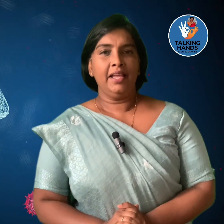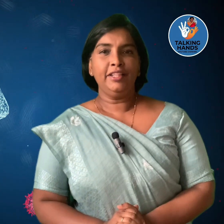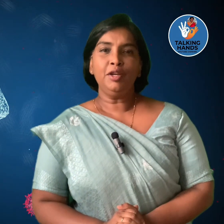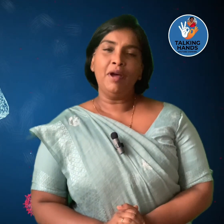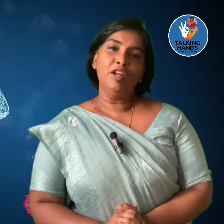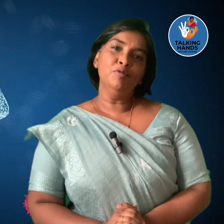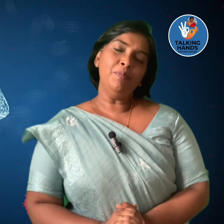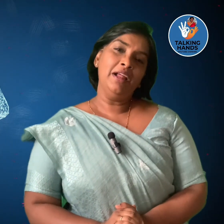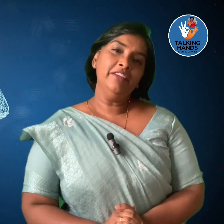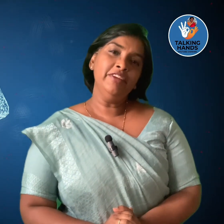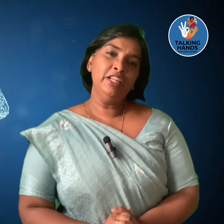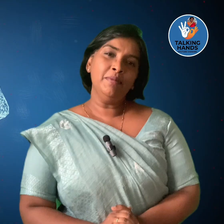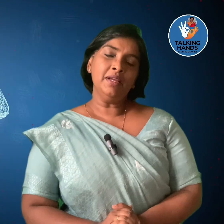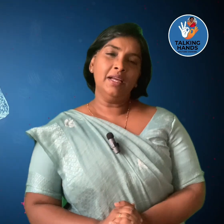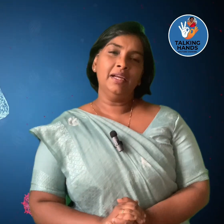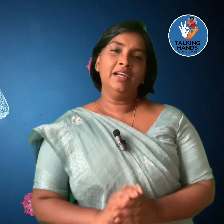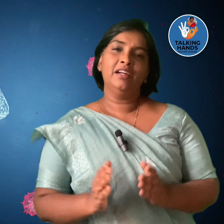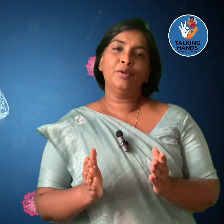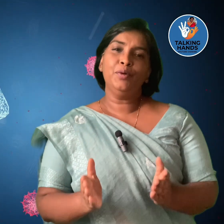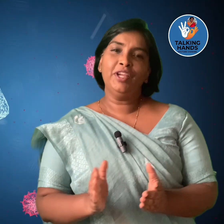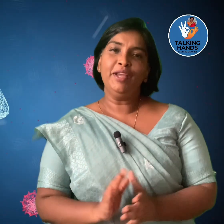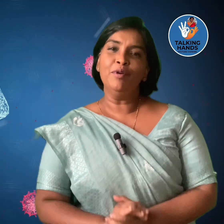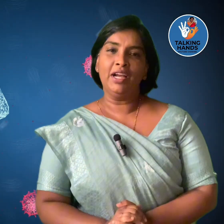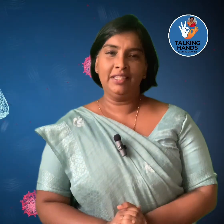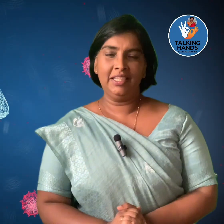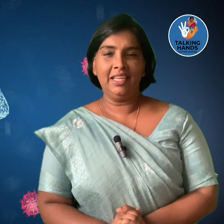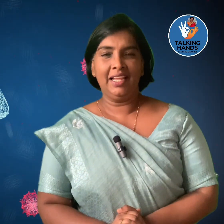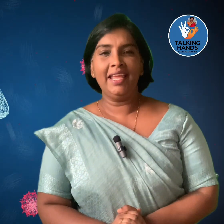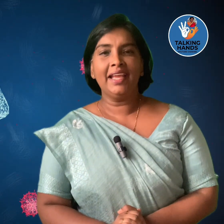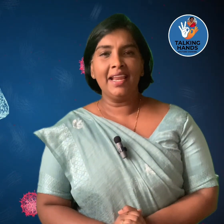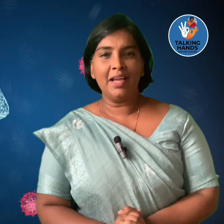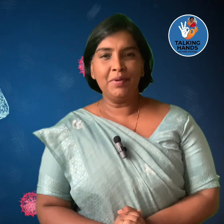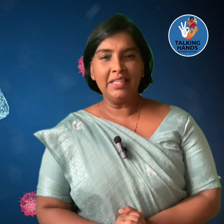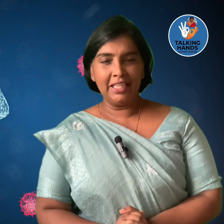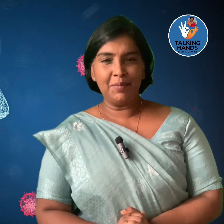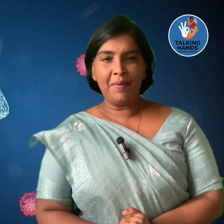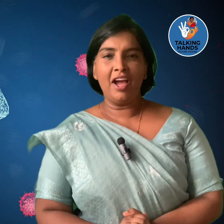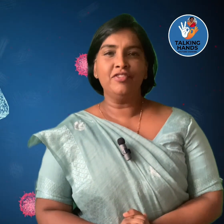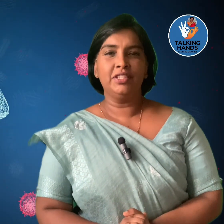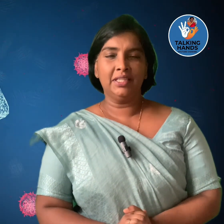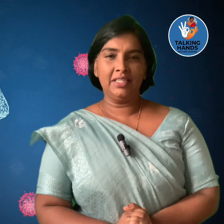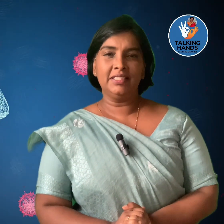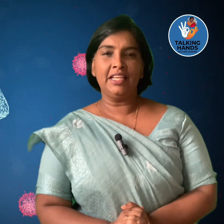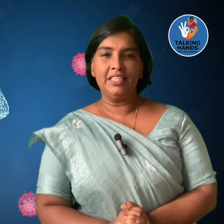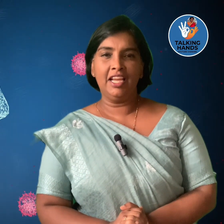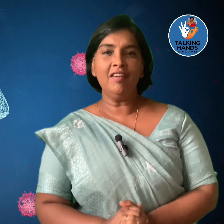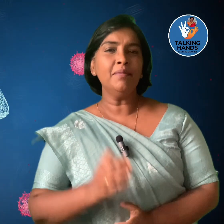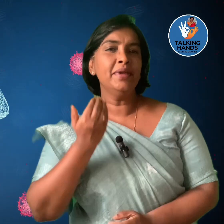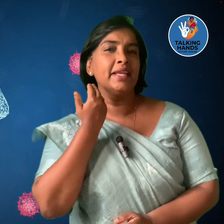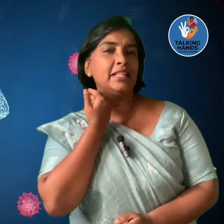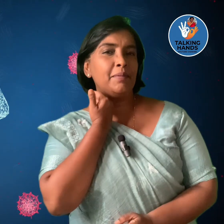එතන බලමු පළවෙනිම රෝගය මොකක්ද කියලා. ඒක නම් අපි නිතරම පාවිච්චි කරන සංඥාවක්. මේක තමයි